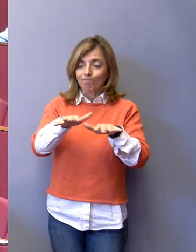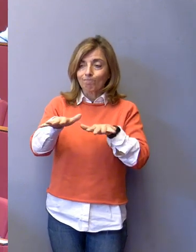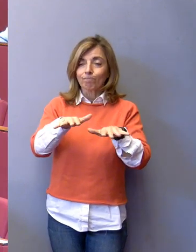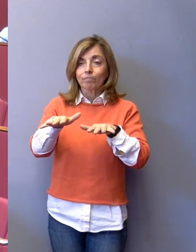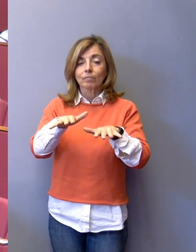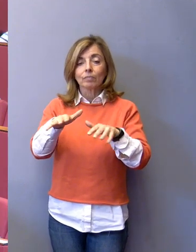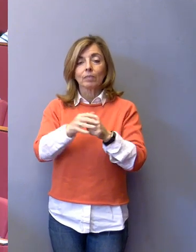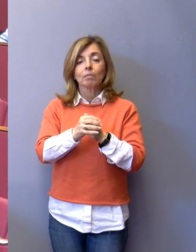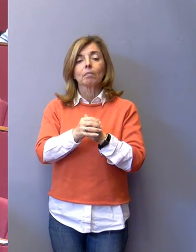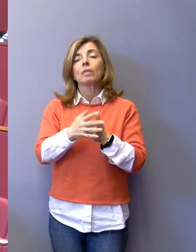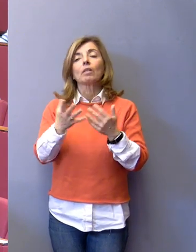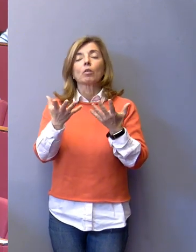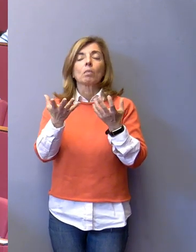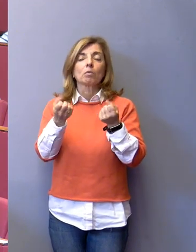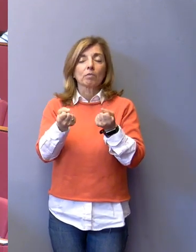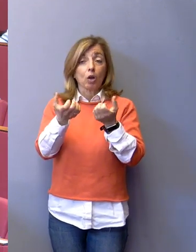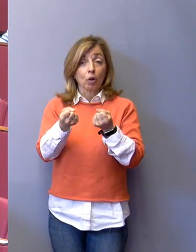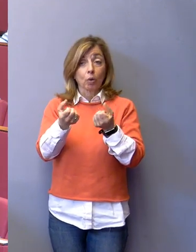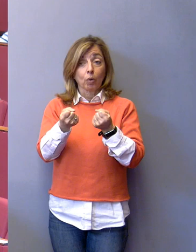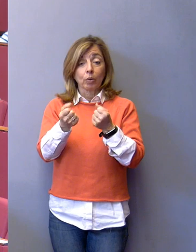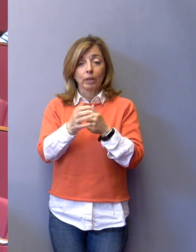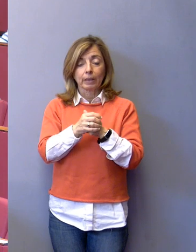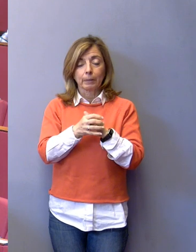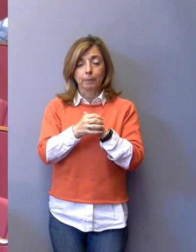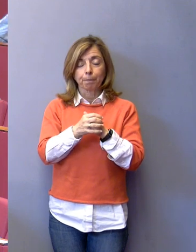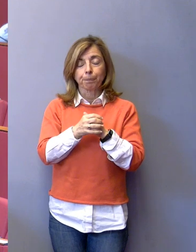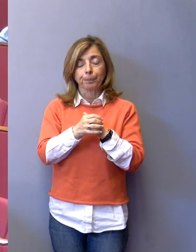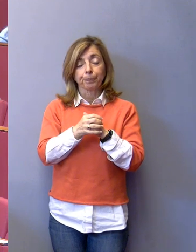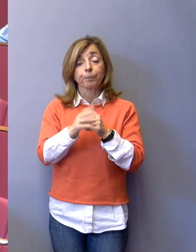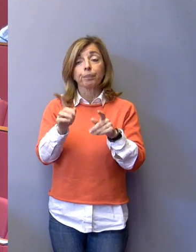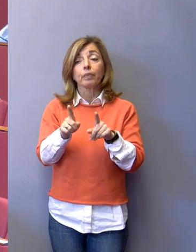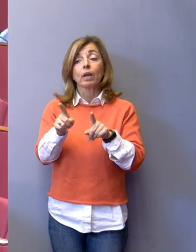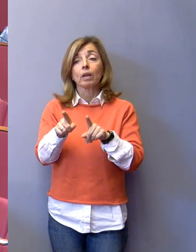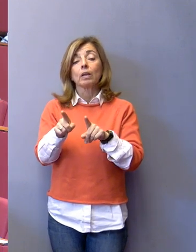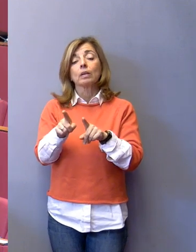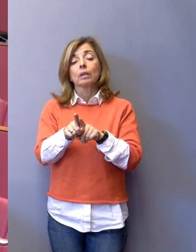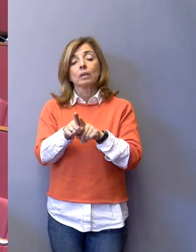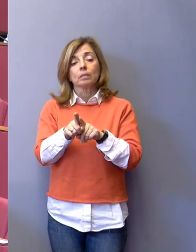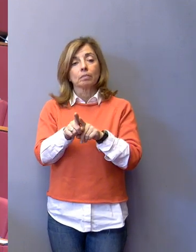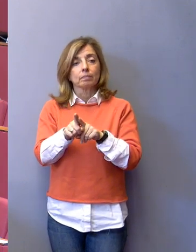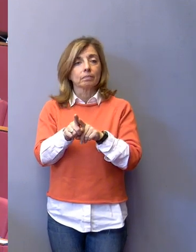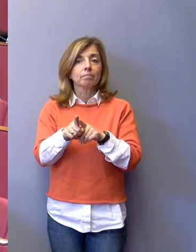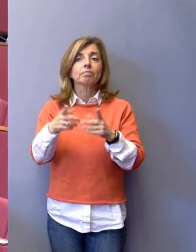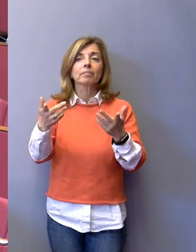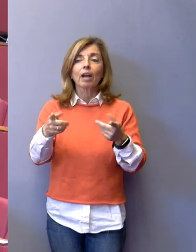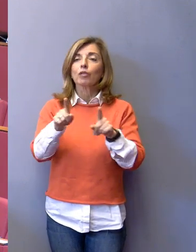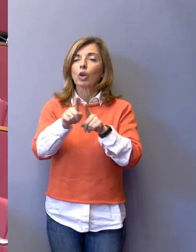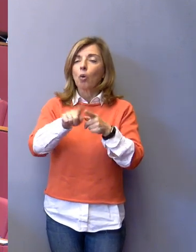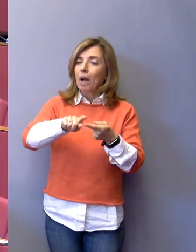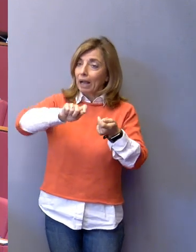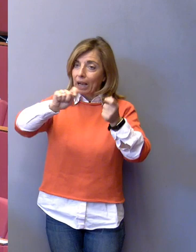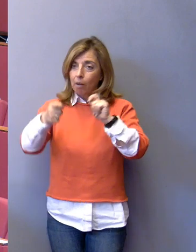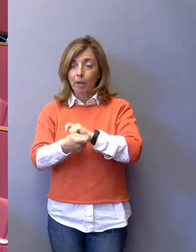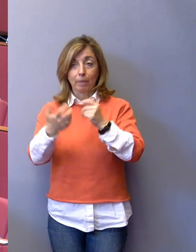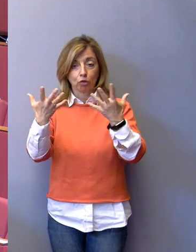reale concreta e non quella che testimoniniamo molto spesso alla france' ti serve di chi si deve